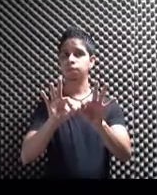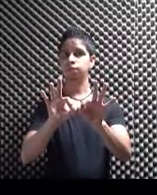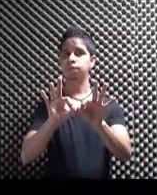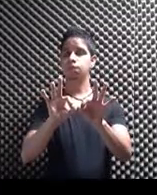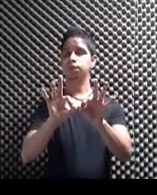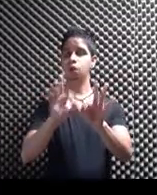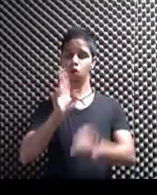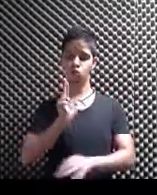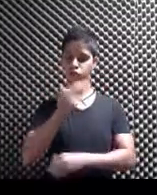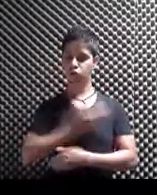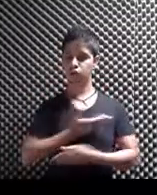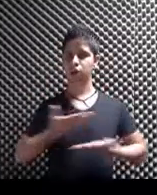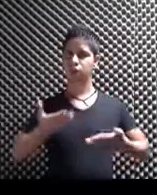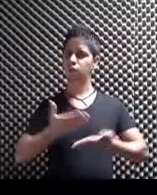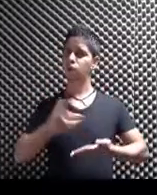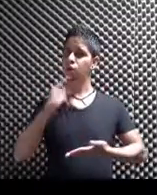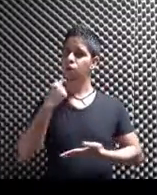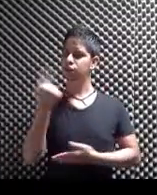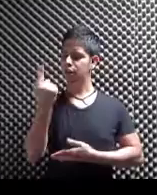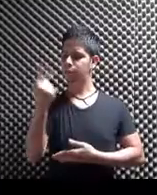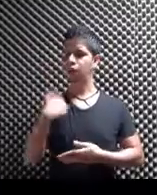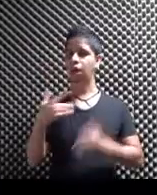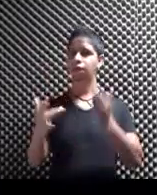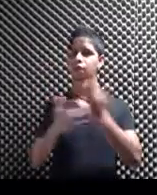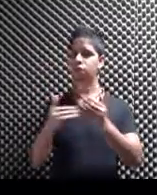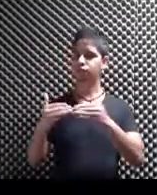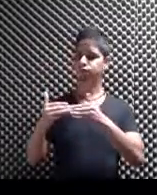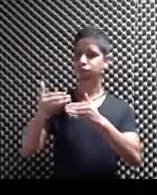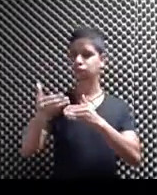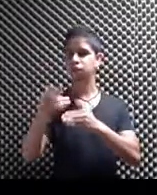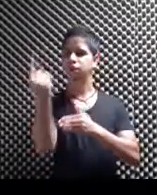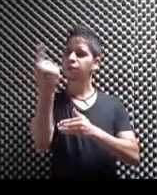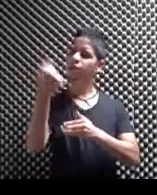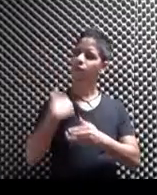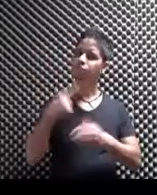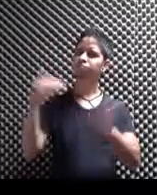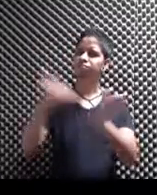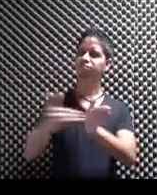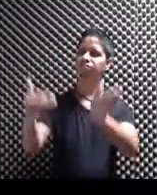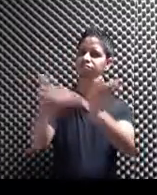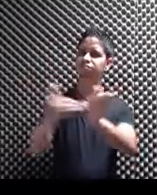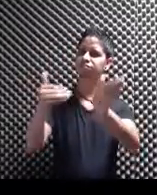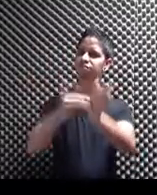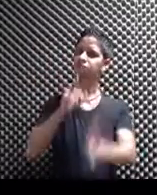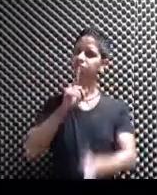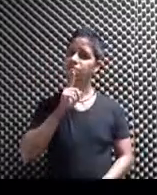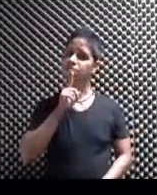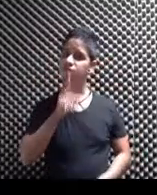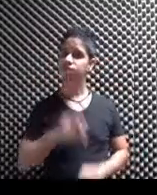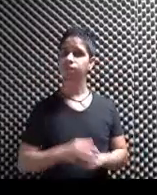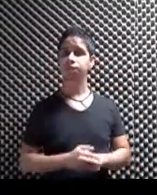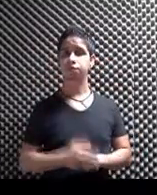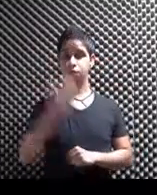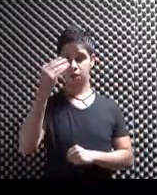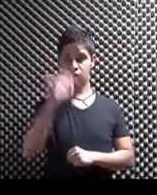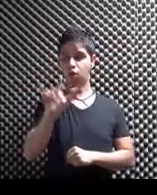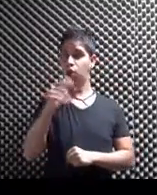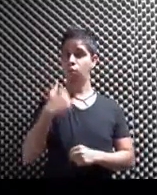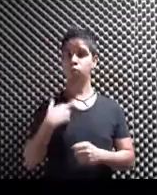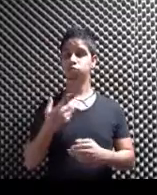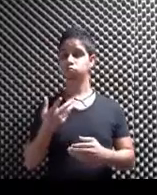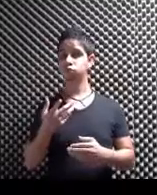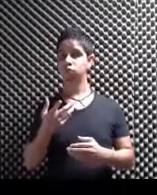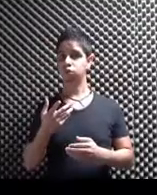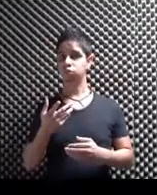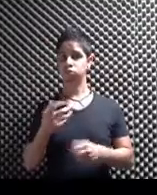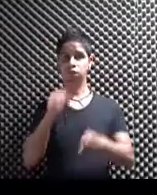Definitivamente. Y nosotros aquí estamos siempre con la tecnología, Alante, y siempre lo estamos diciendo. Definitivamente. Por eso, como empleada de la compañía,